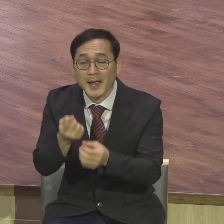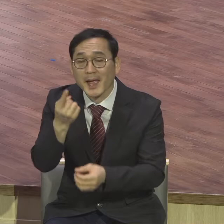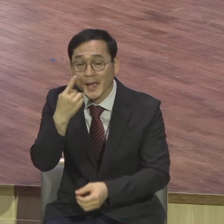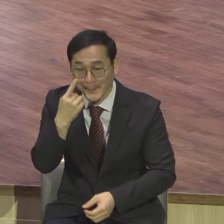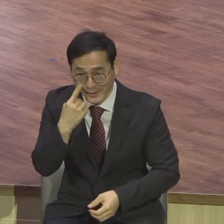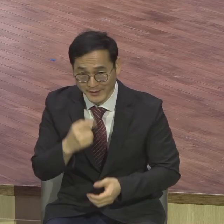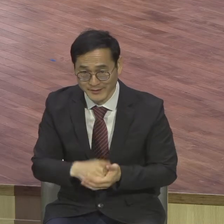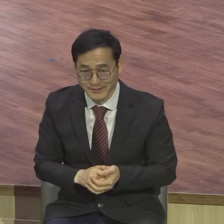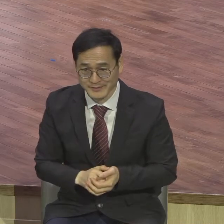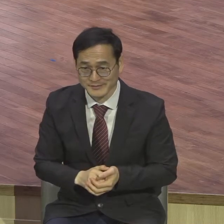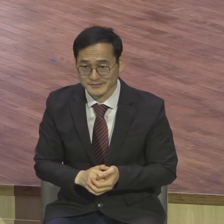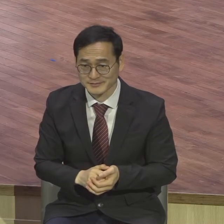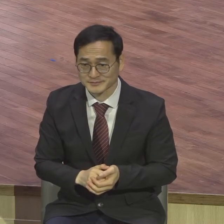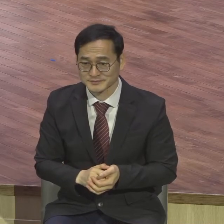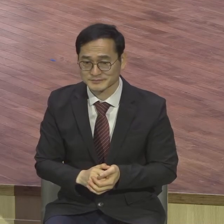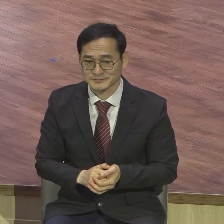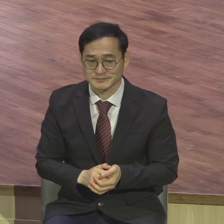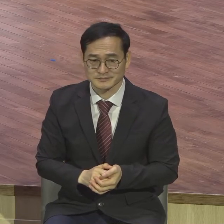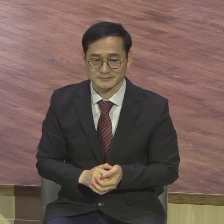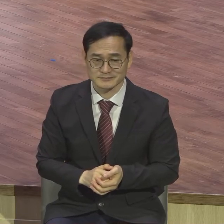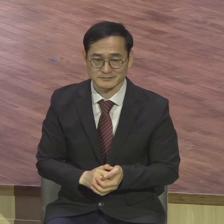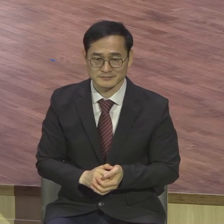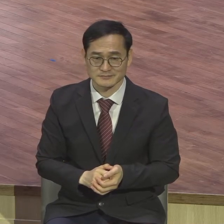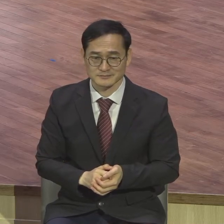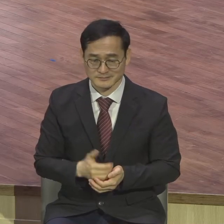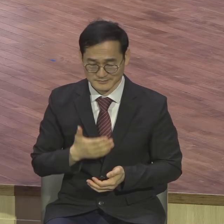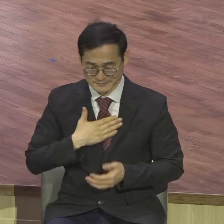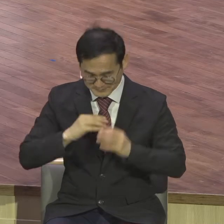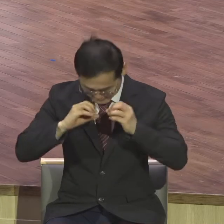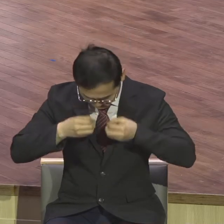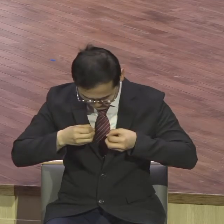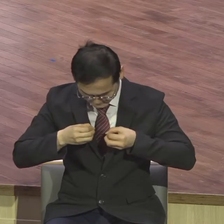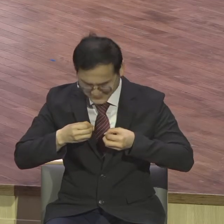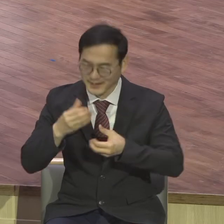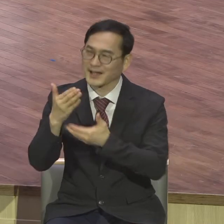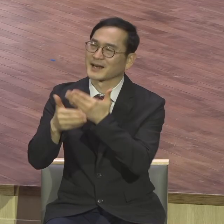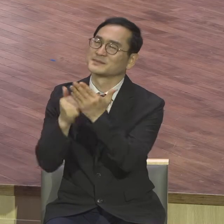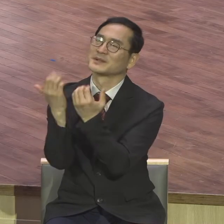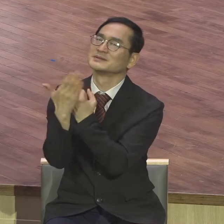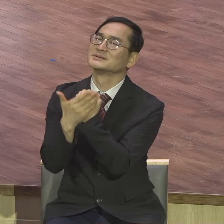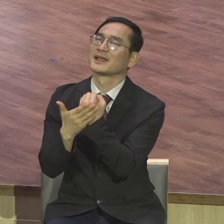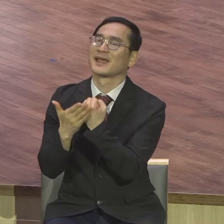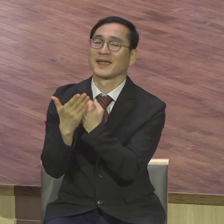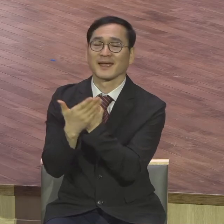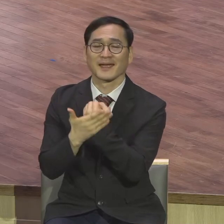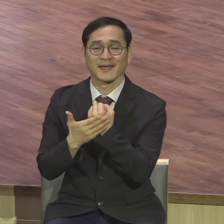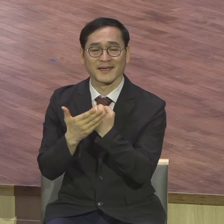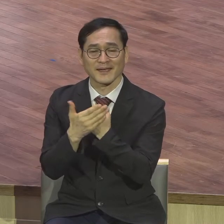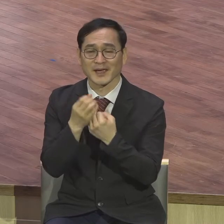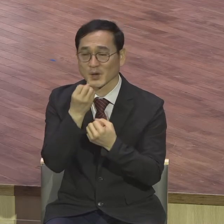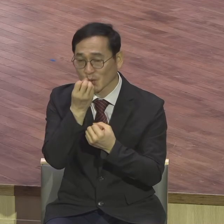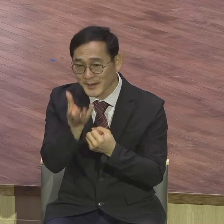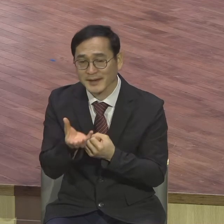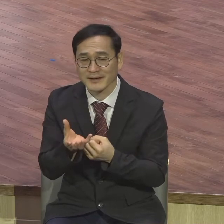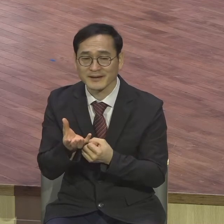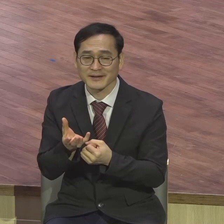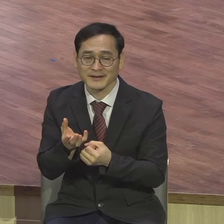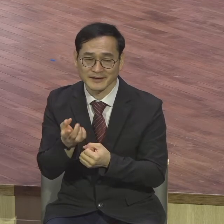놀라운 감사의 고백이 나올 수밖에 없어요. 나의 나된 것은 다 하나님의